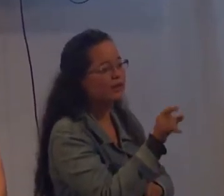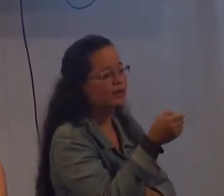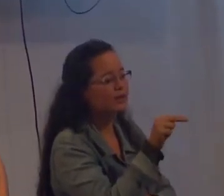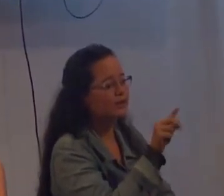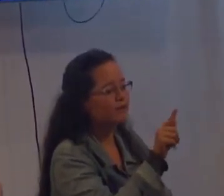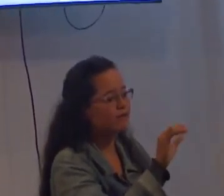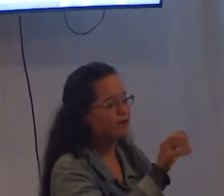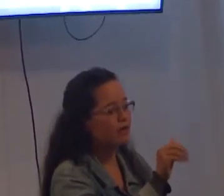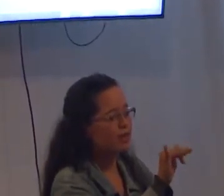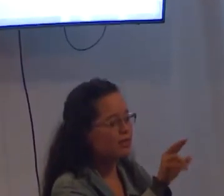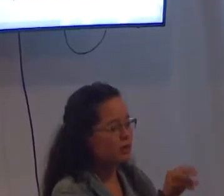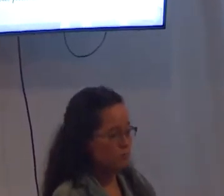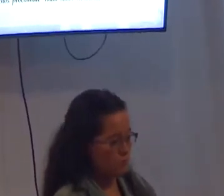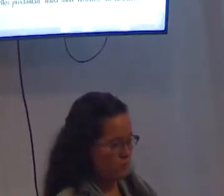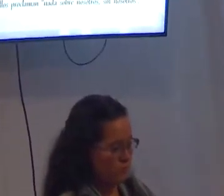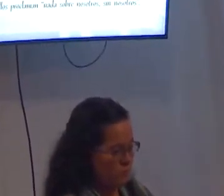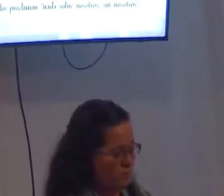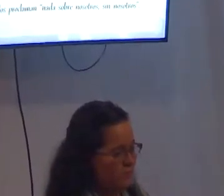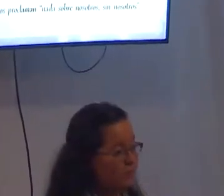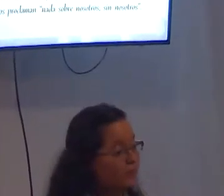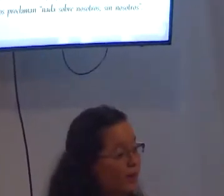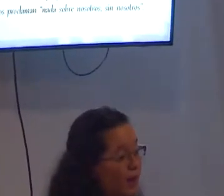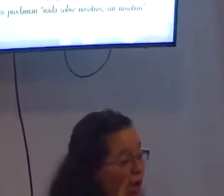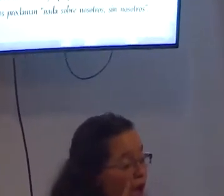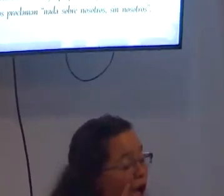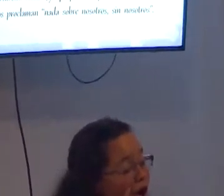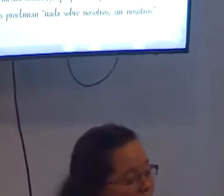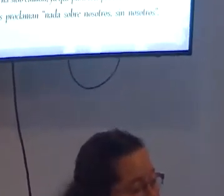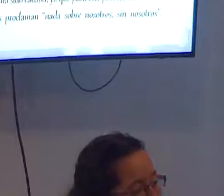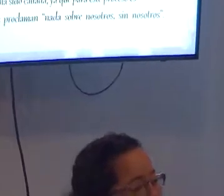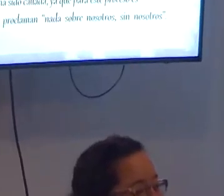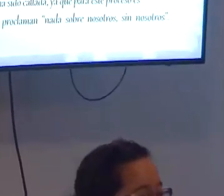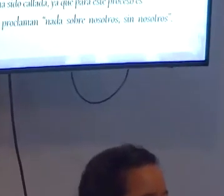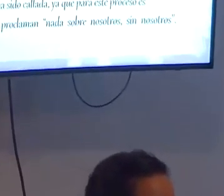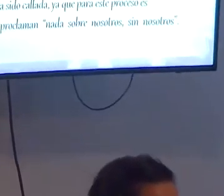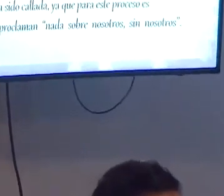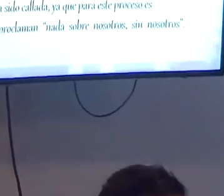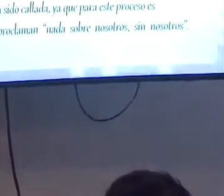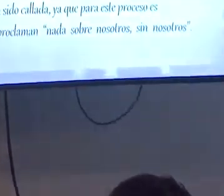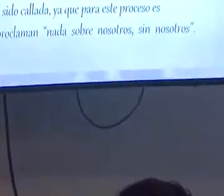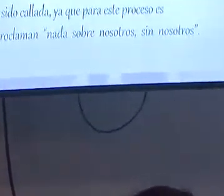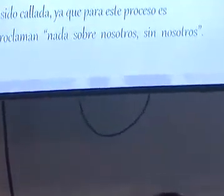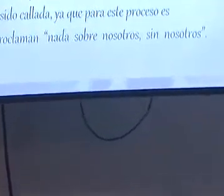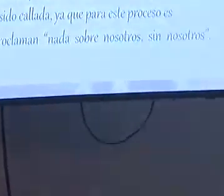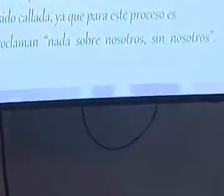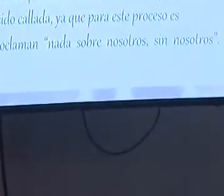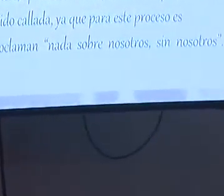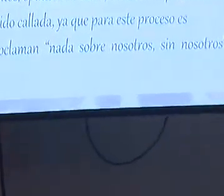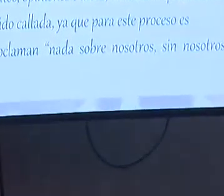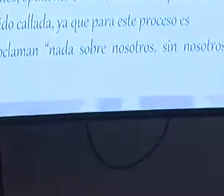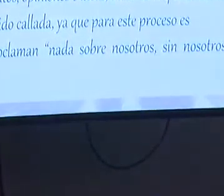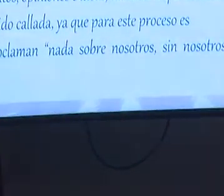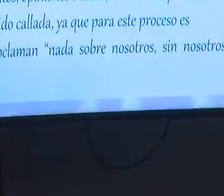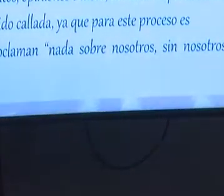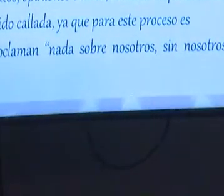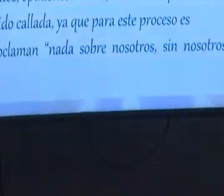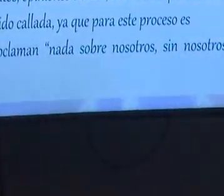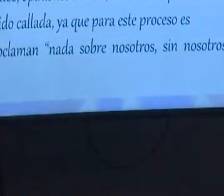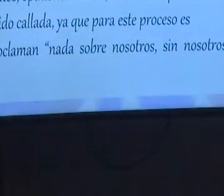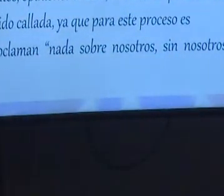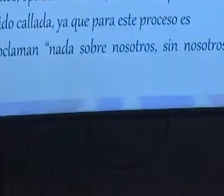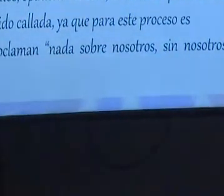Claro está que se deben potencializar las habilidades, las capacidades y tener en cuenta todas las subjetividades